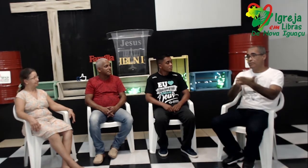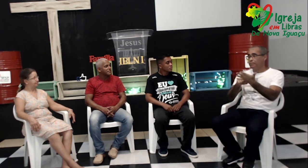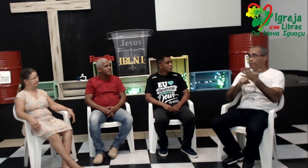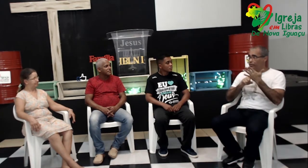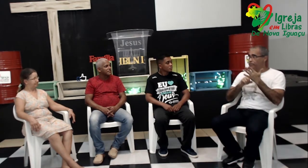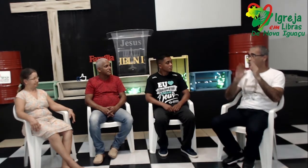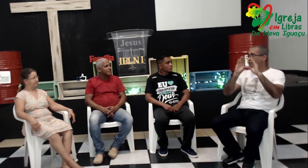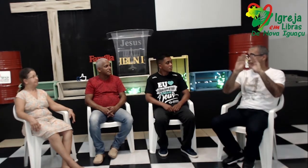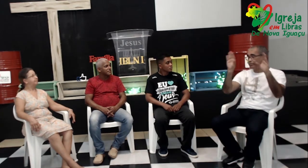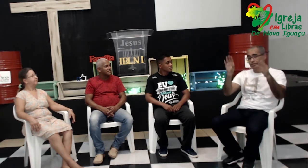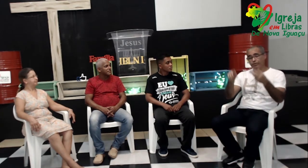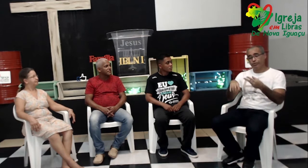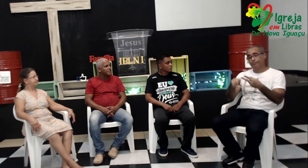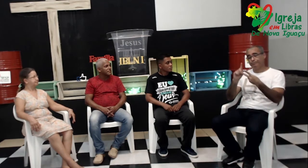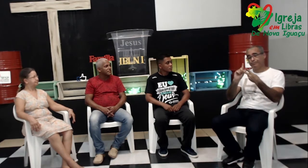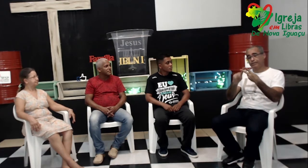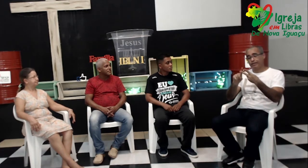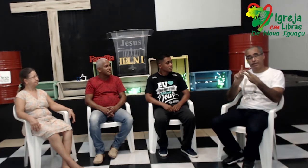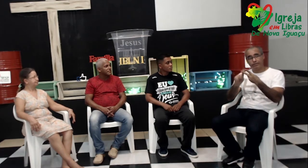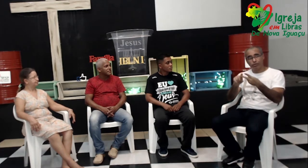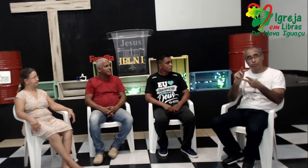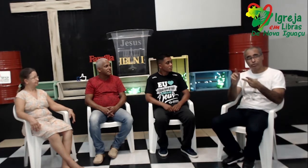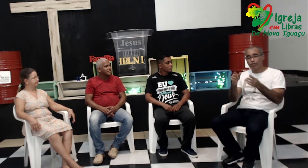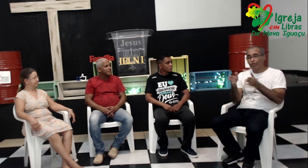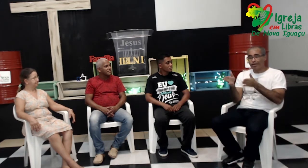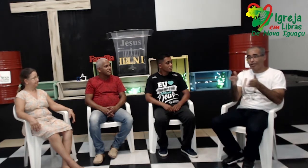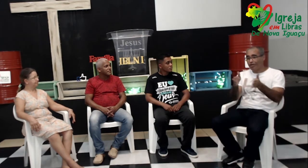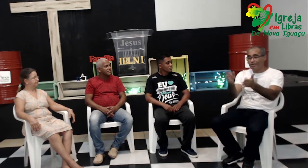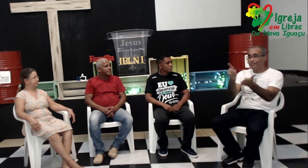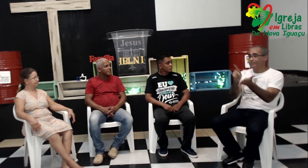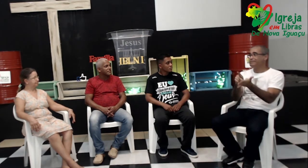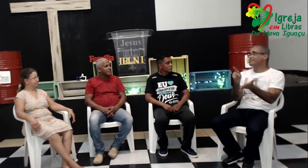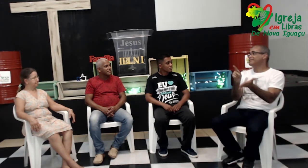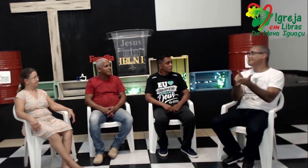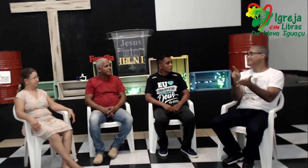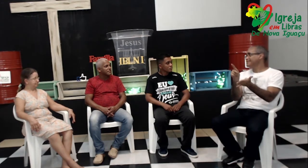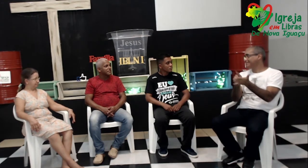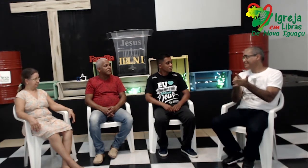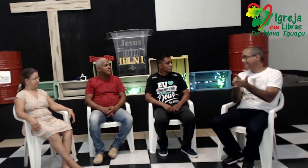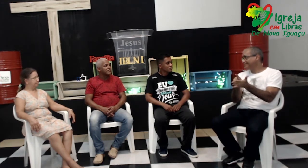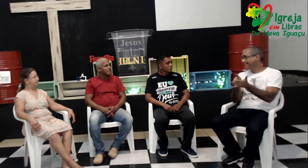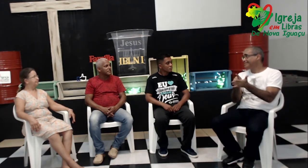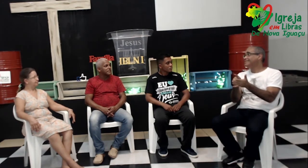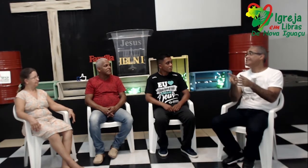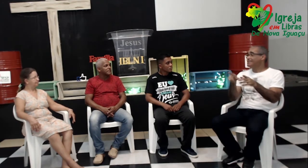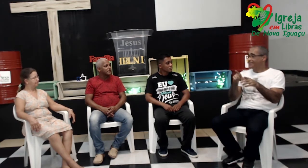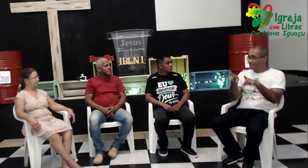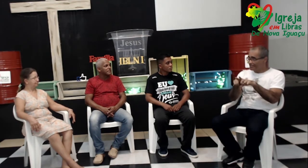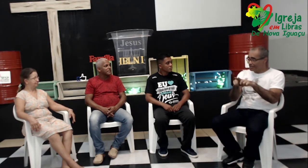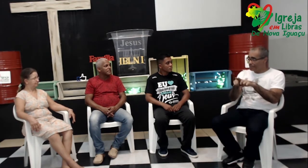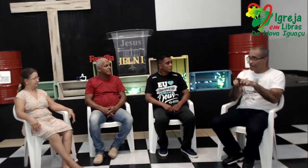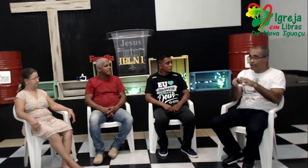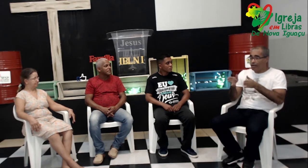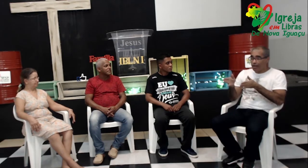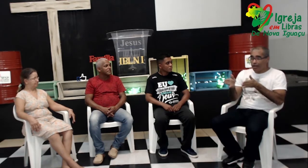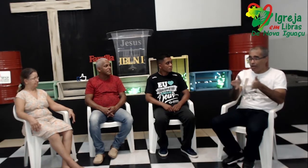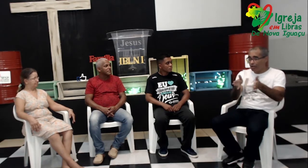Jesus, ele vai nos mostrar esse caminho que leva ao céu. Jesus é a verdade. E